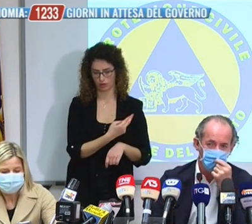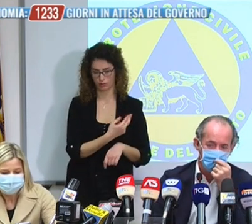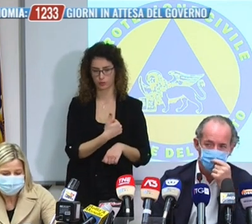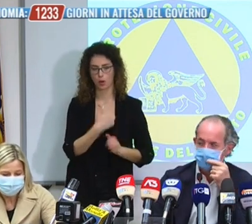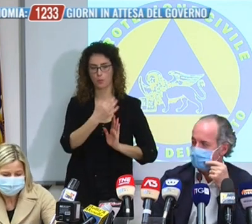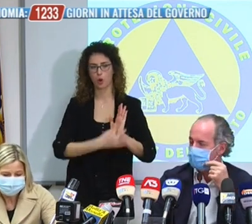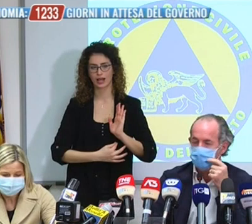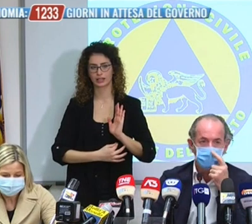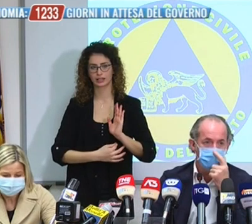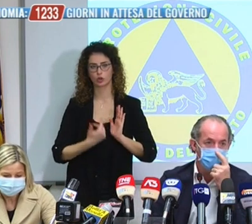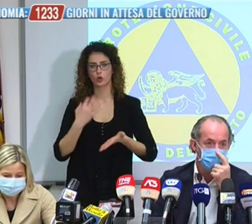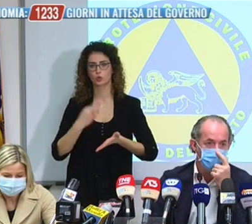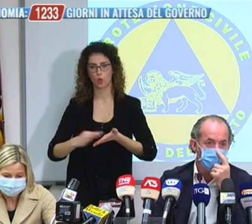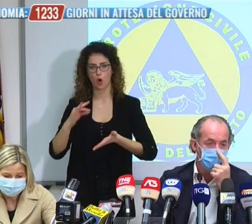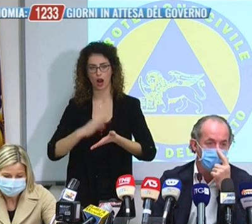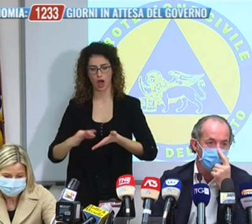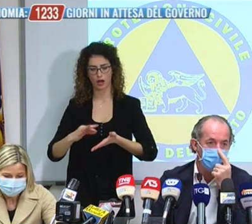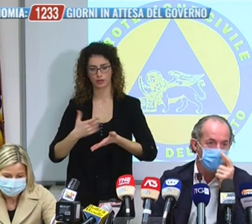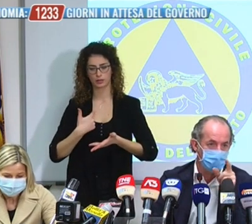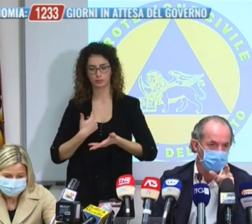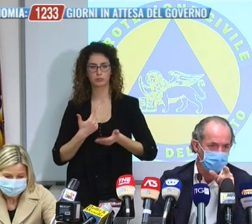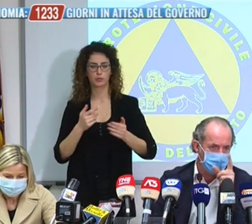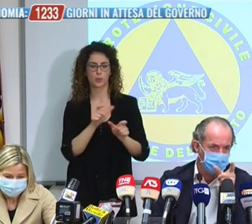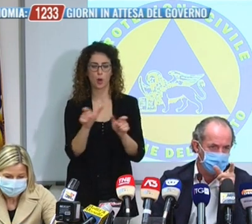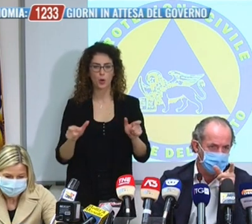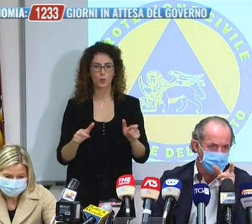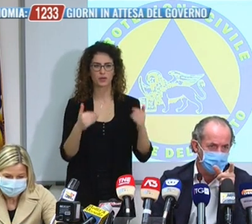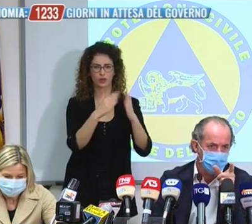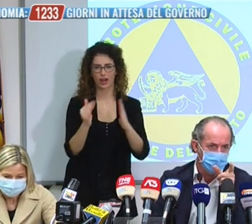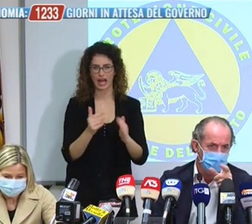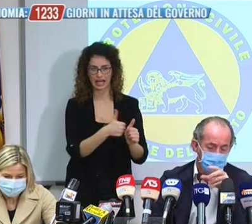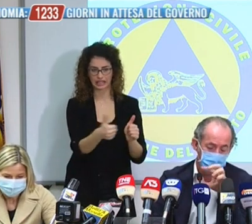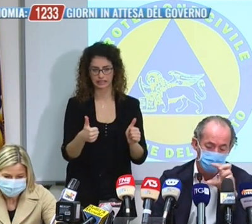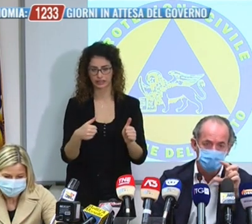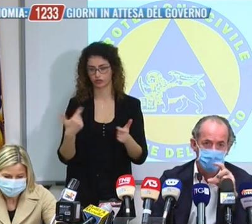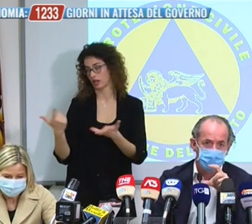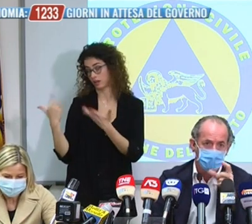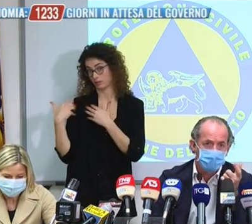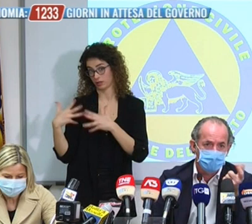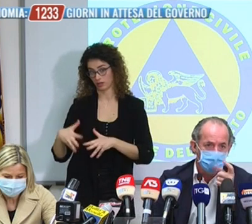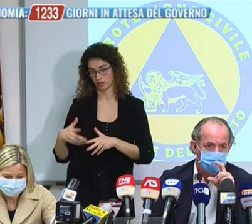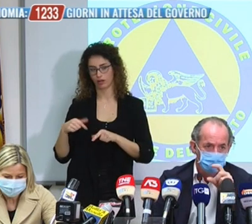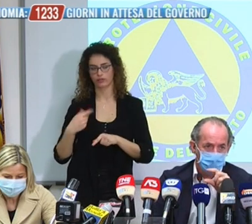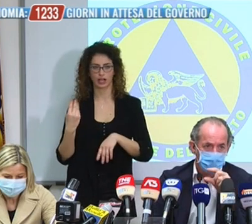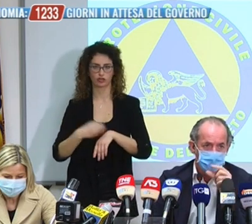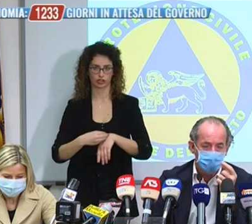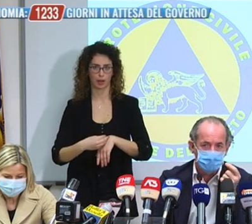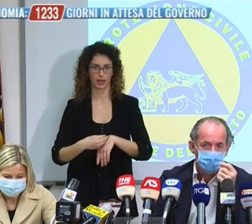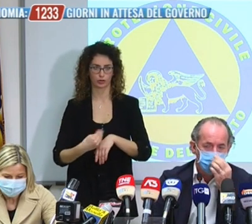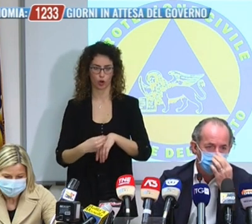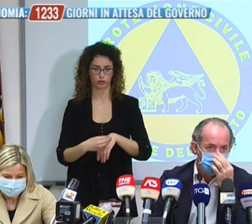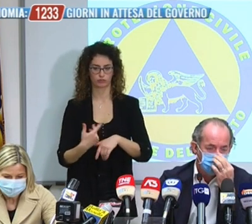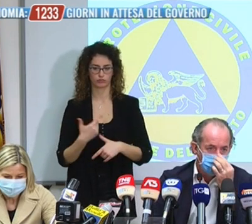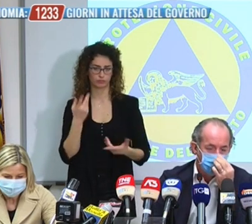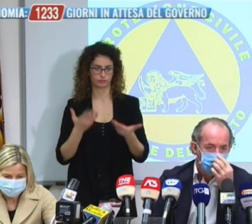il bollettino della scuola con gli isolamenti, ve l'avevo dato la scorsa settimana, vedete l'aggiornamento, vedete insomma cosa